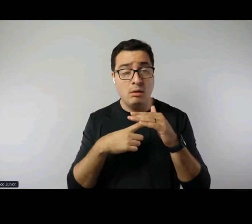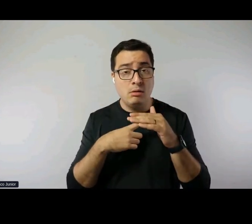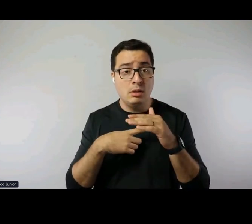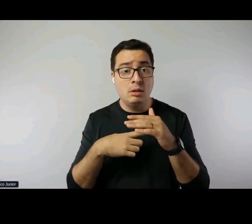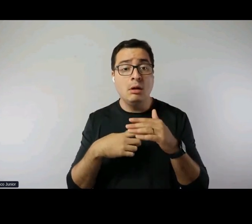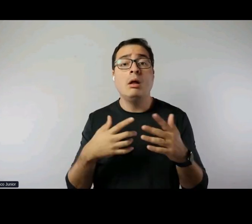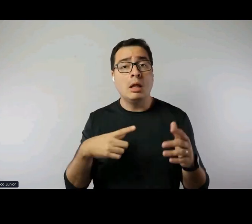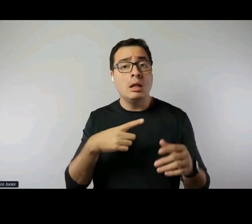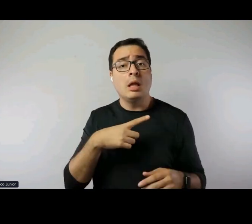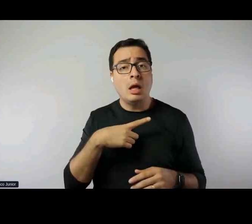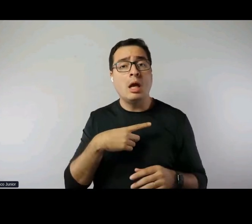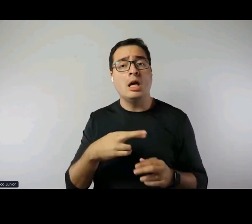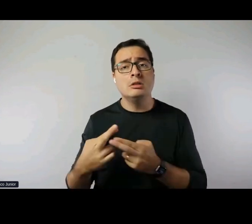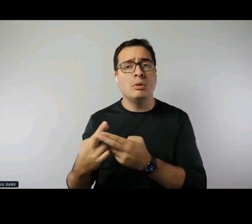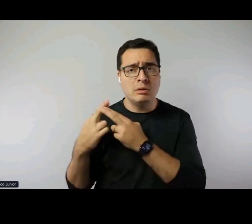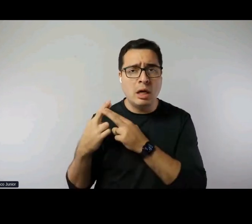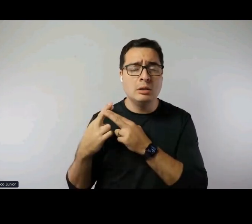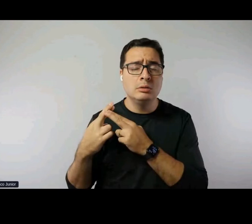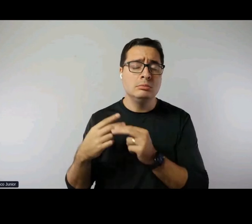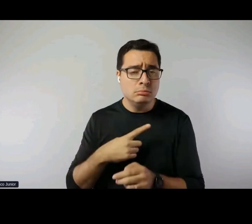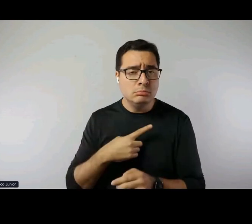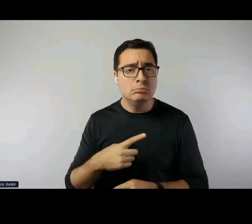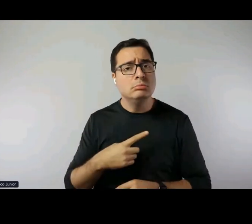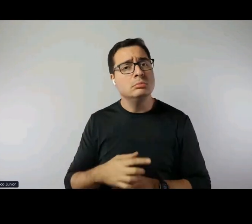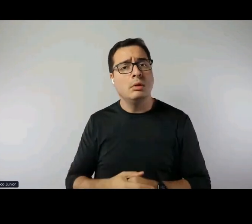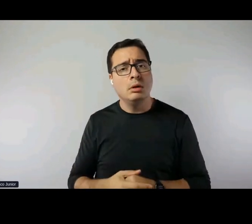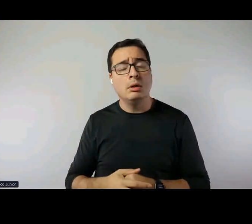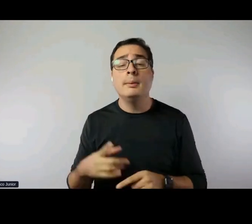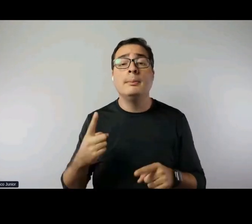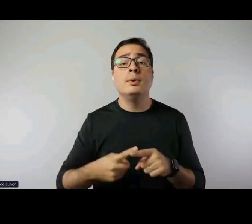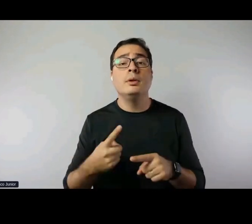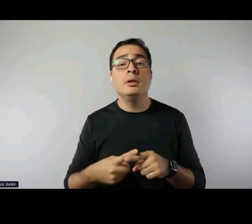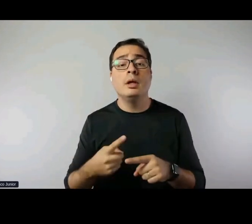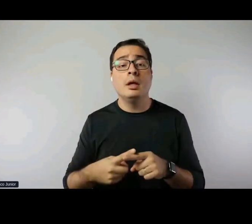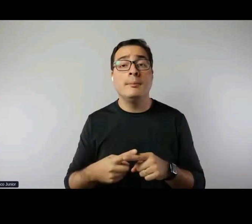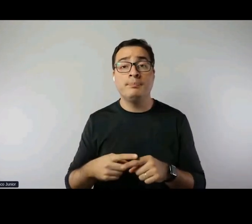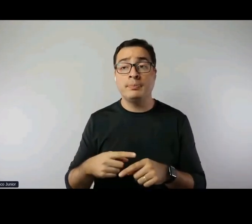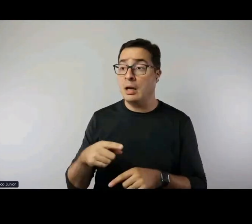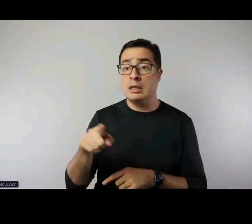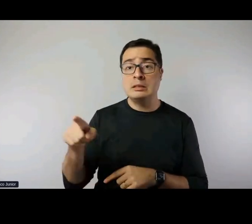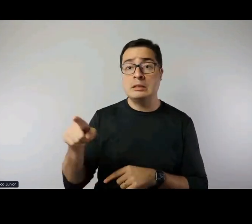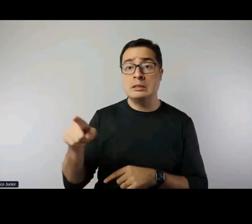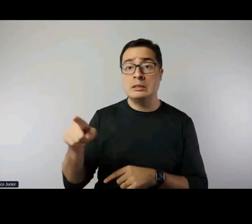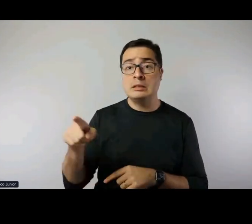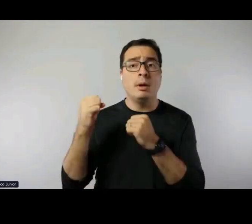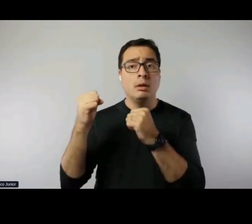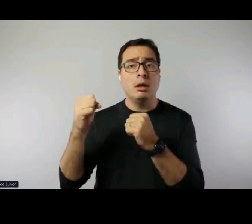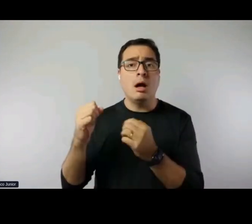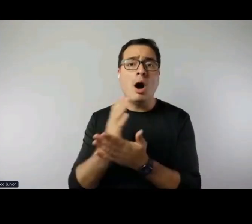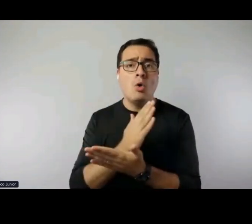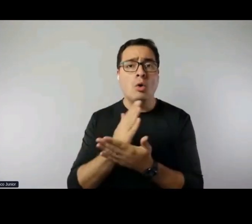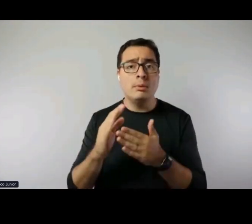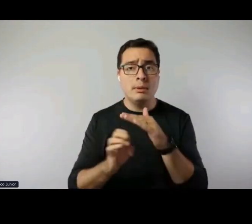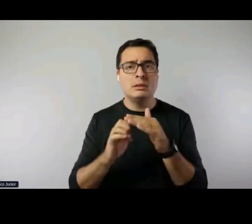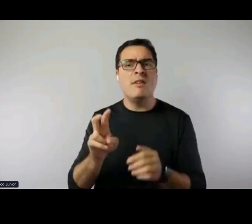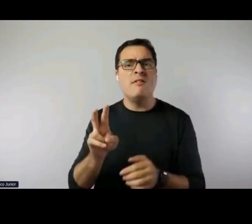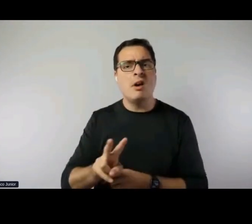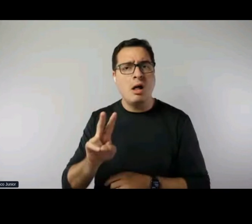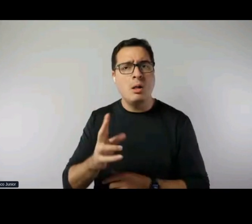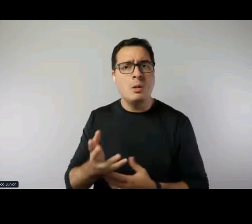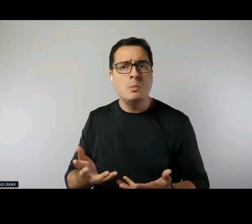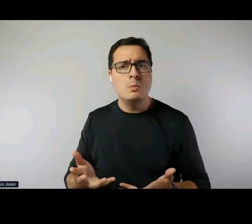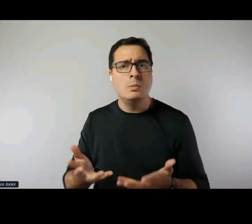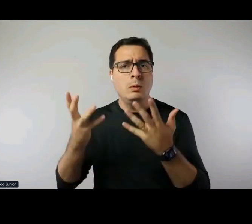essa responsabilidade, porque elas são tão poderosas, tem empresas que têm valor e que o